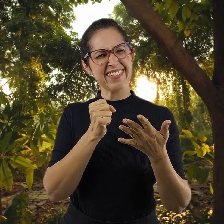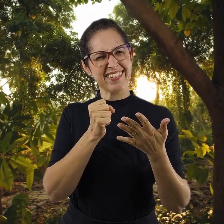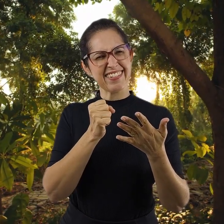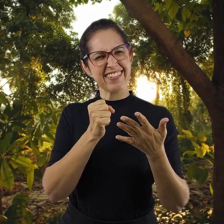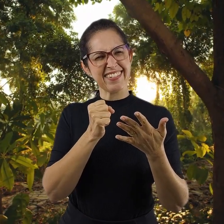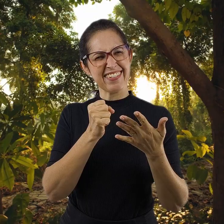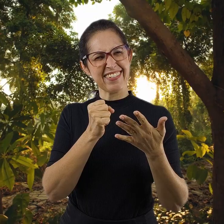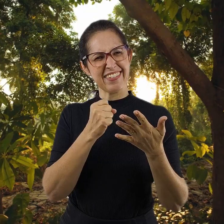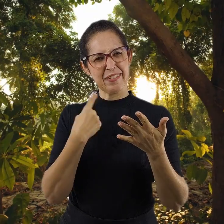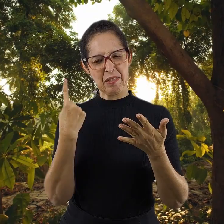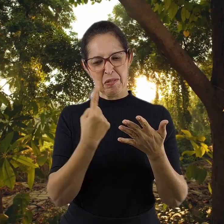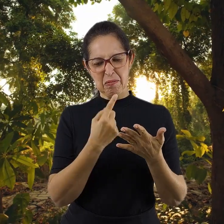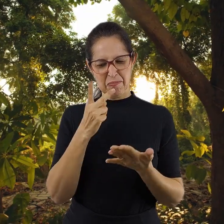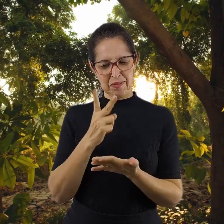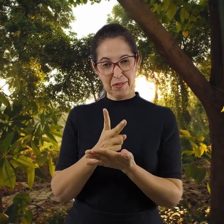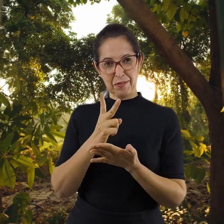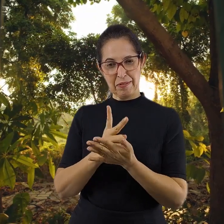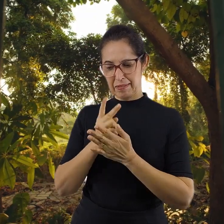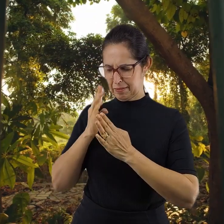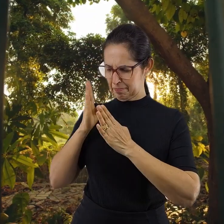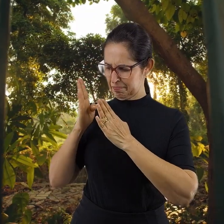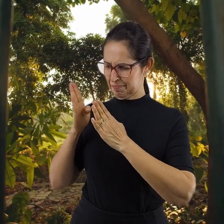para nossa firmeza